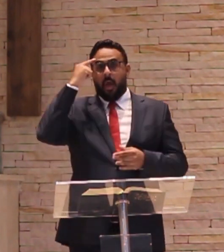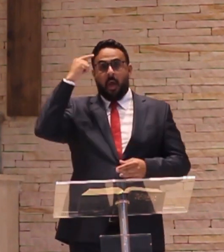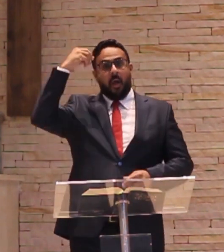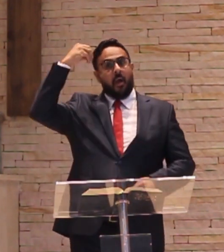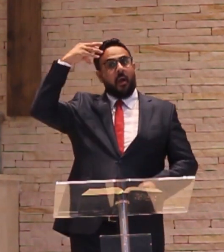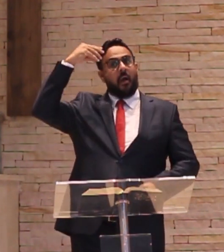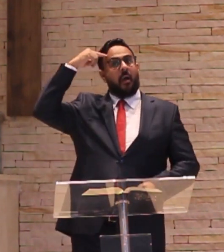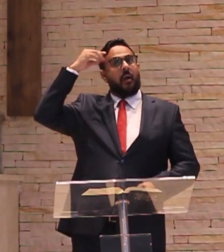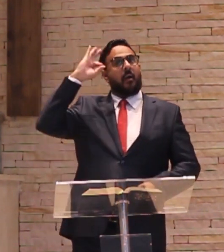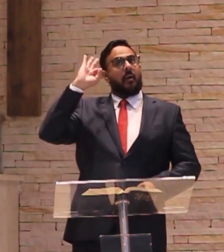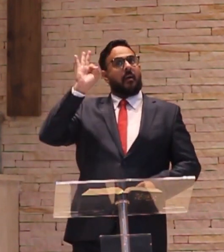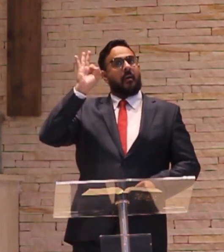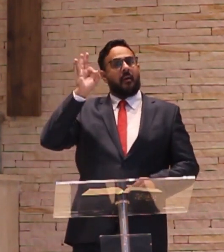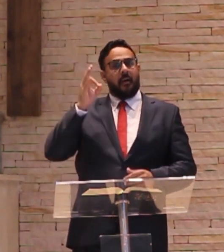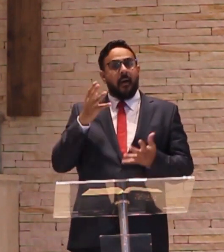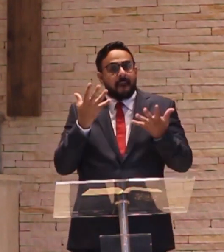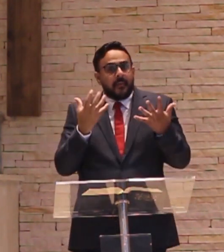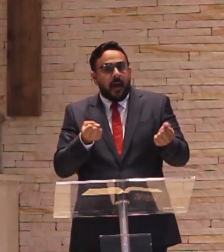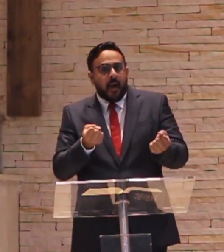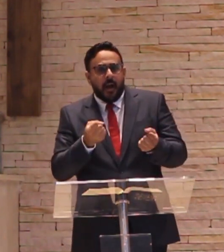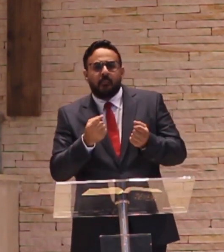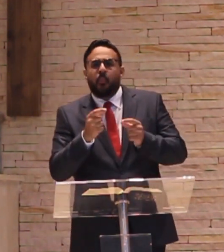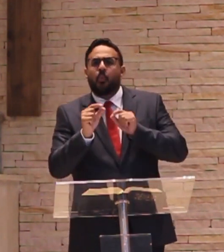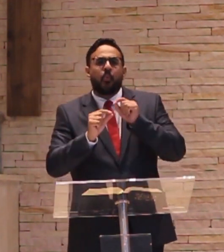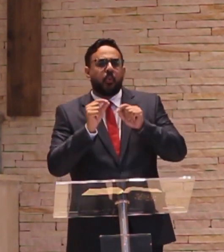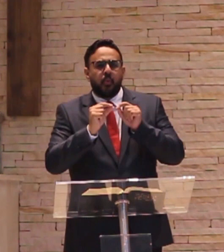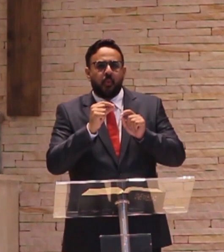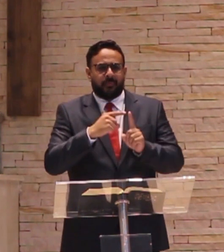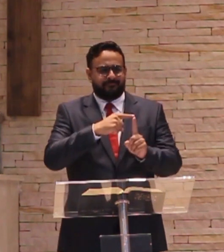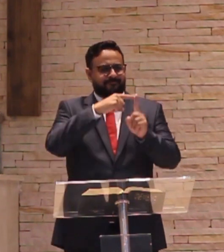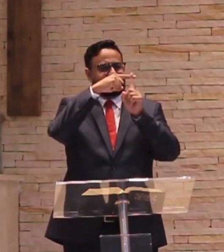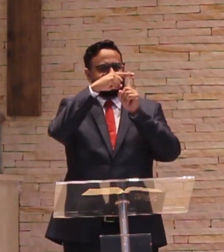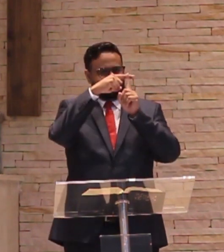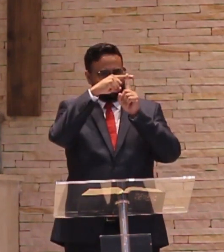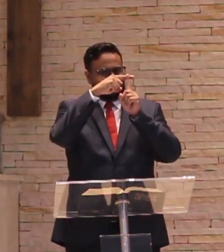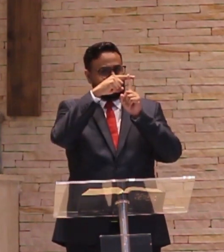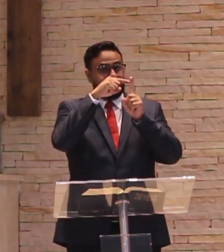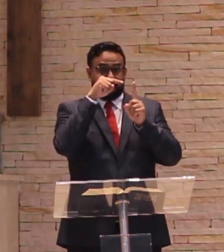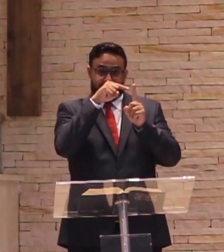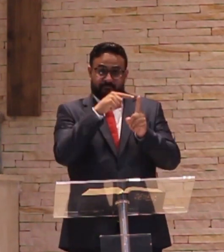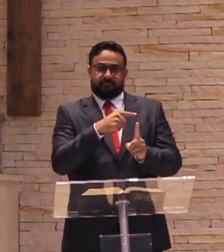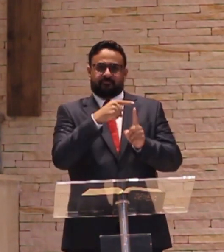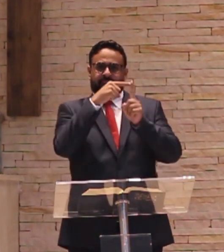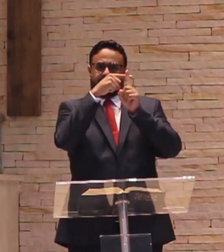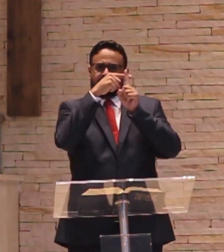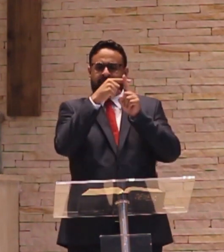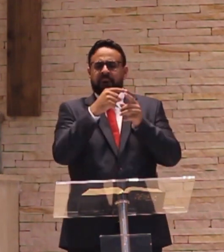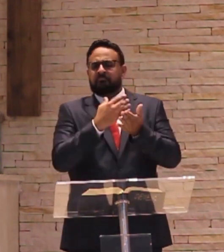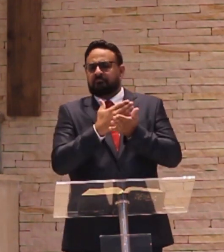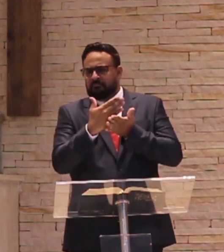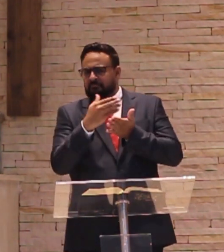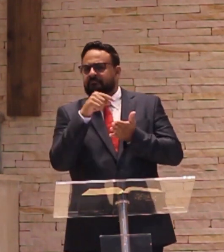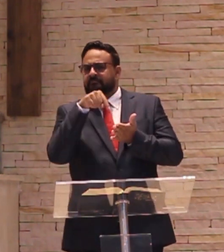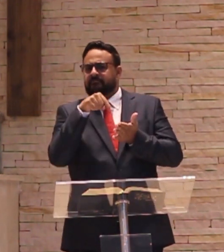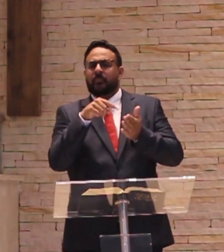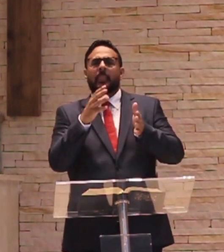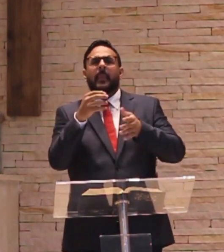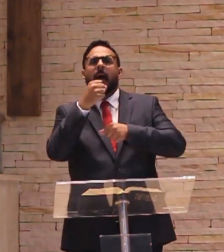decidiram, através da sua administração, escolher a morte na cruz como uma pena de